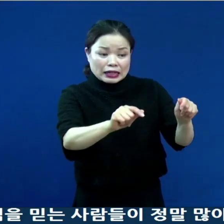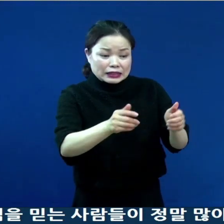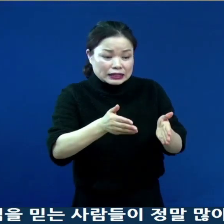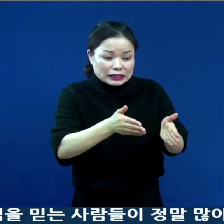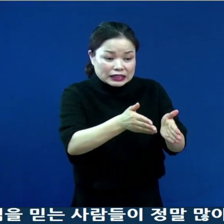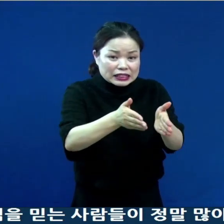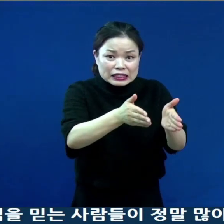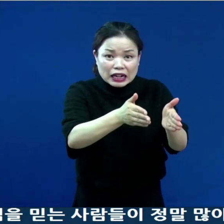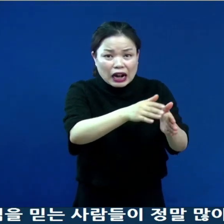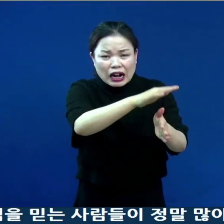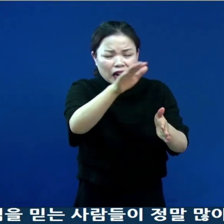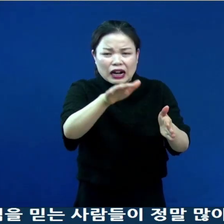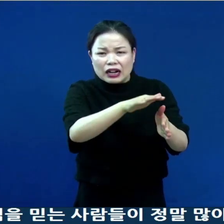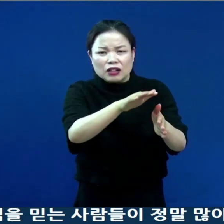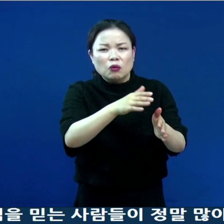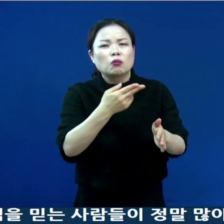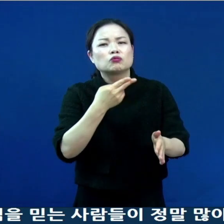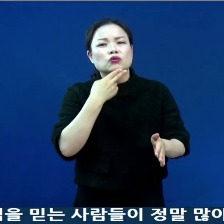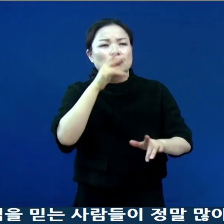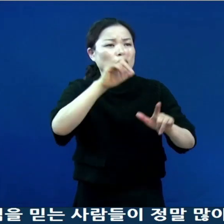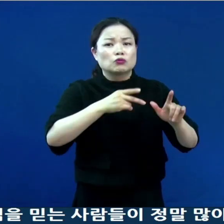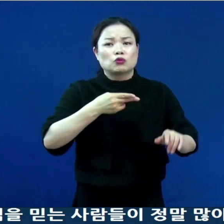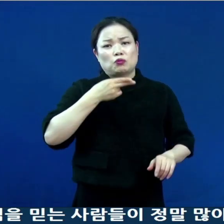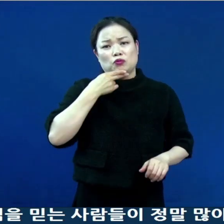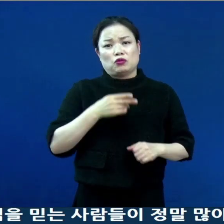길가는 아예 흔적도 없어요.